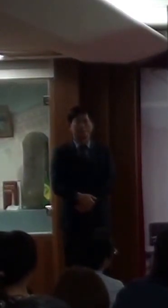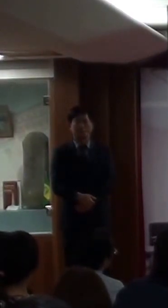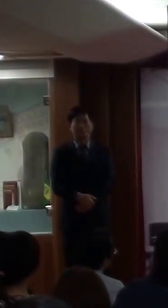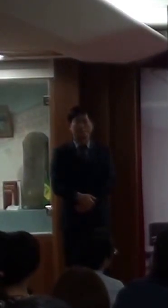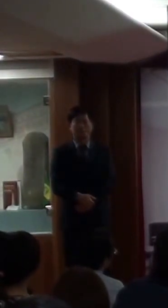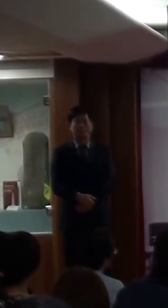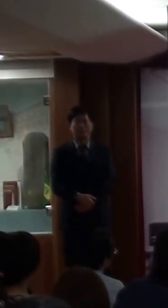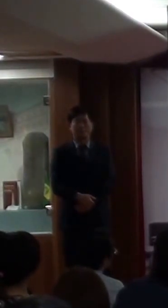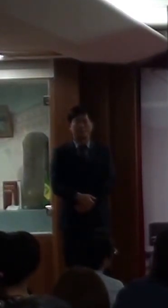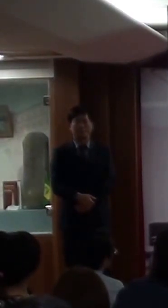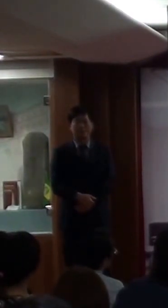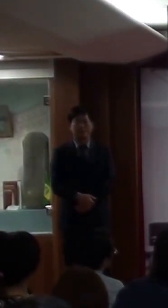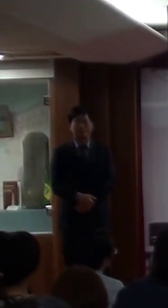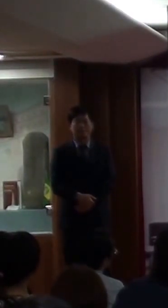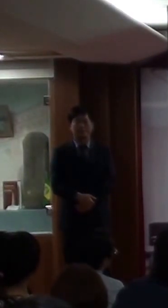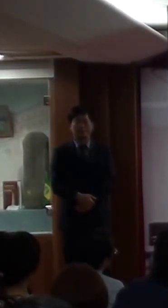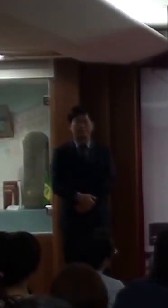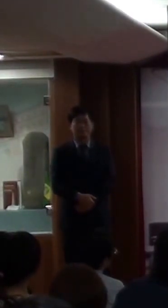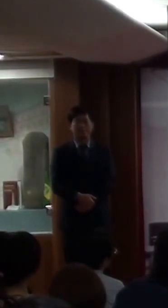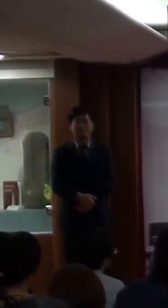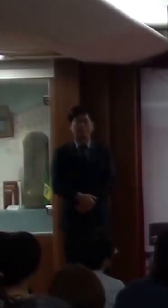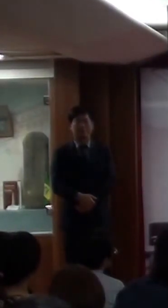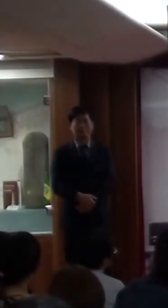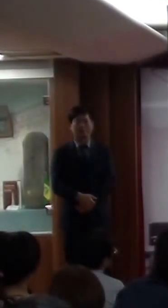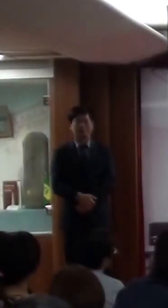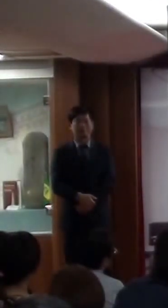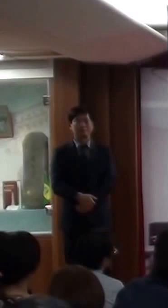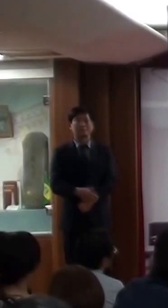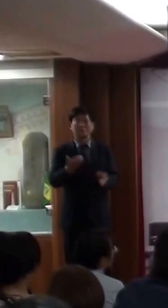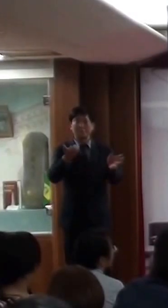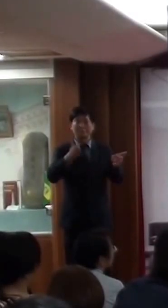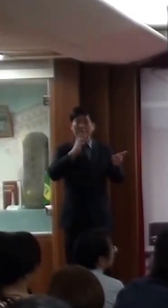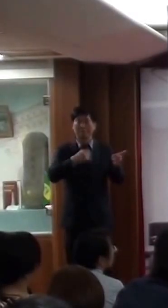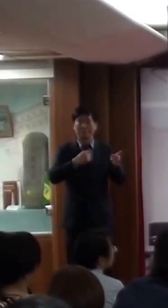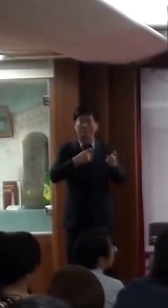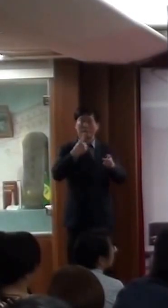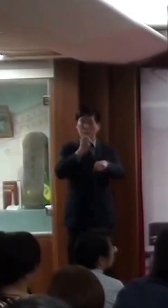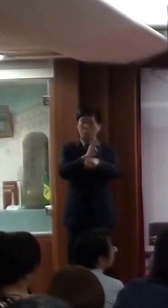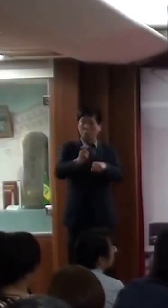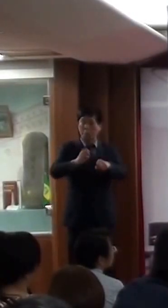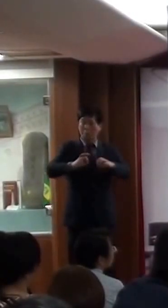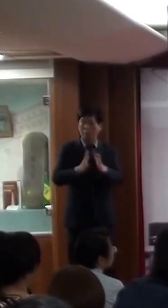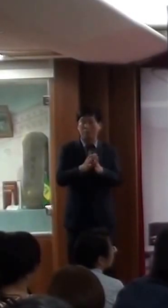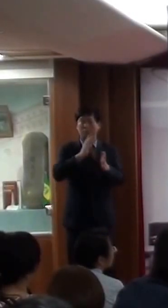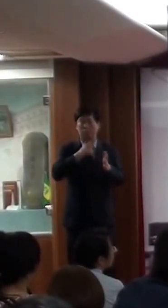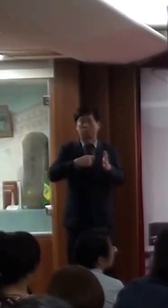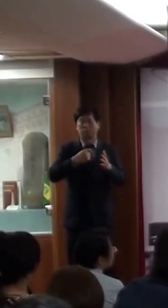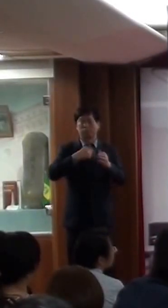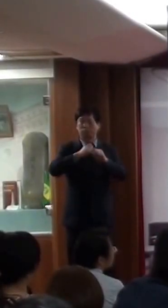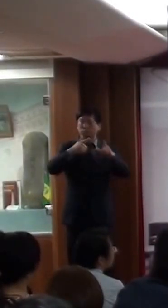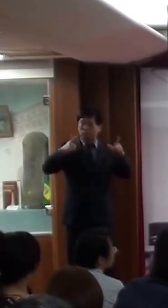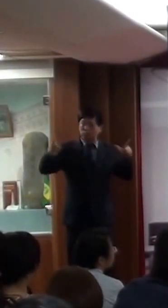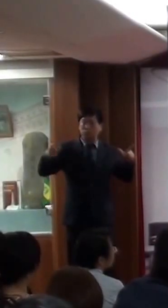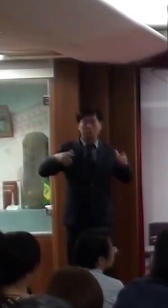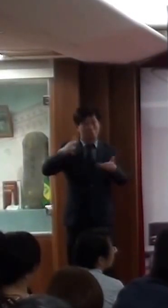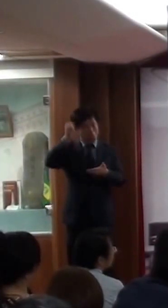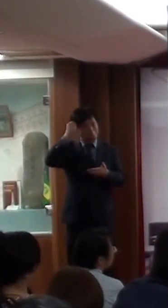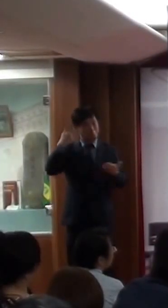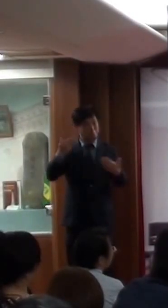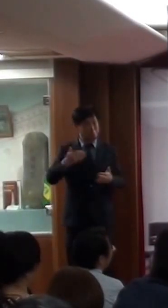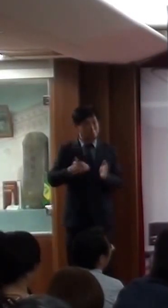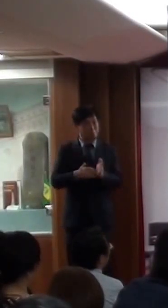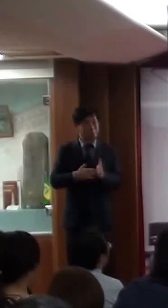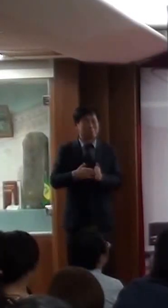元超方便。老师，你给我带给你哦。 好，那个刚才三十秒的时间把这个多元管道都记清楚了